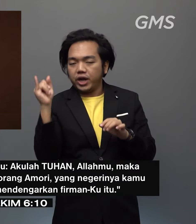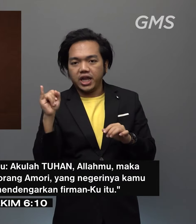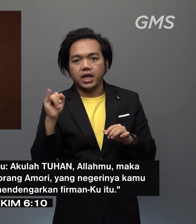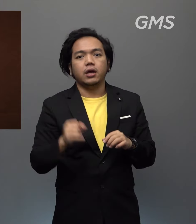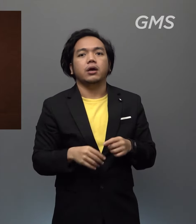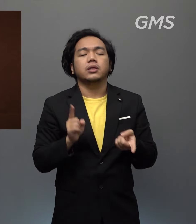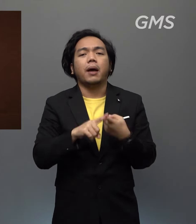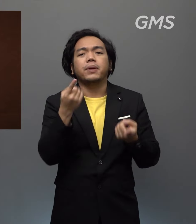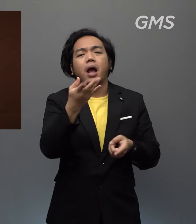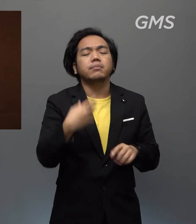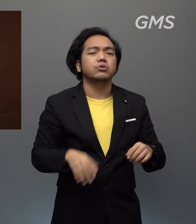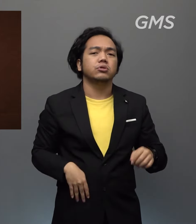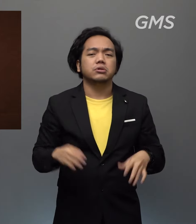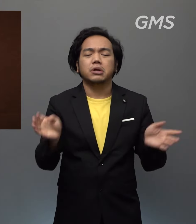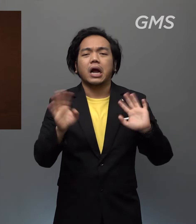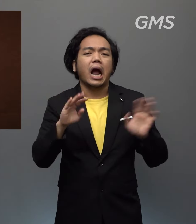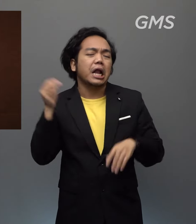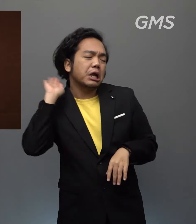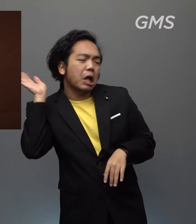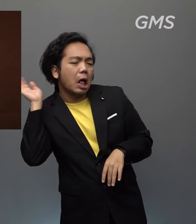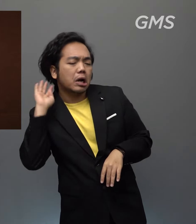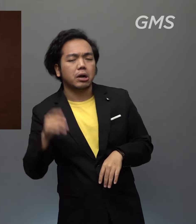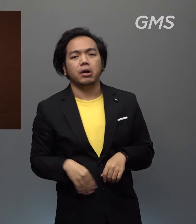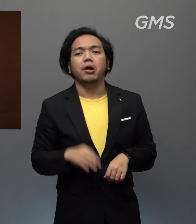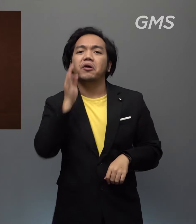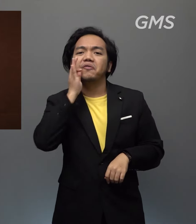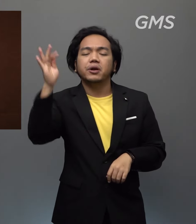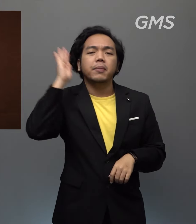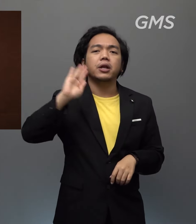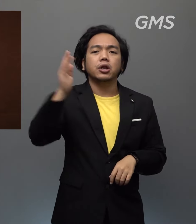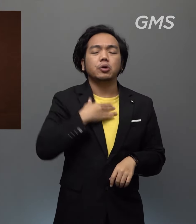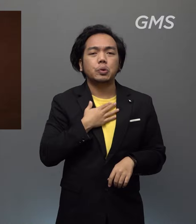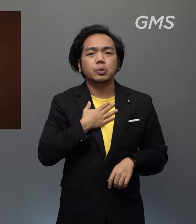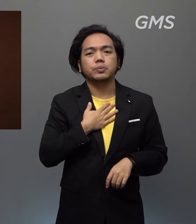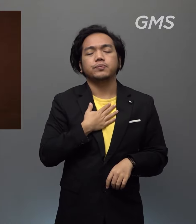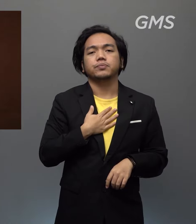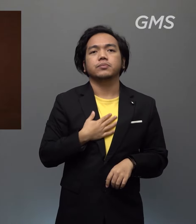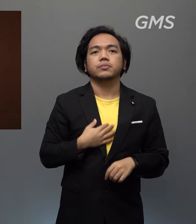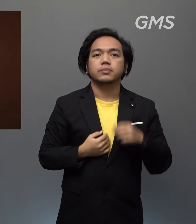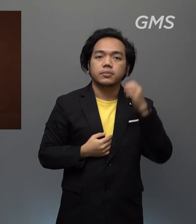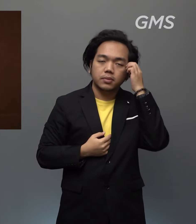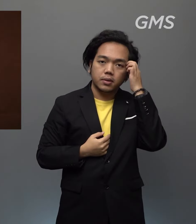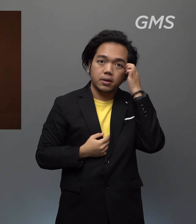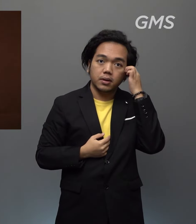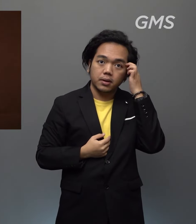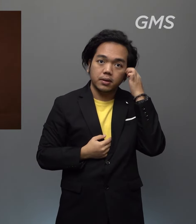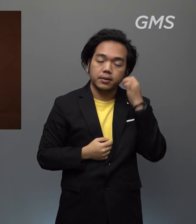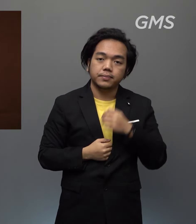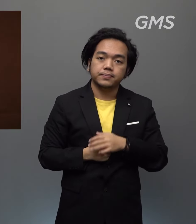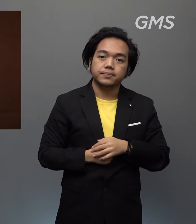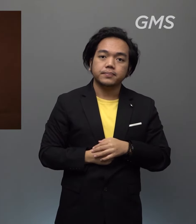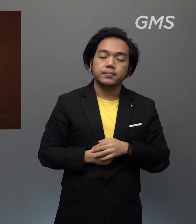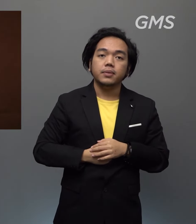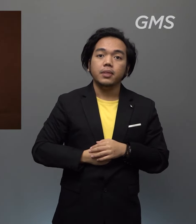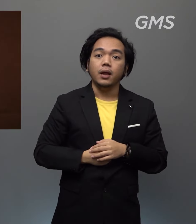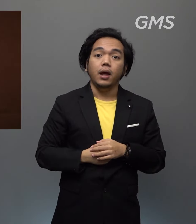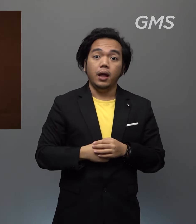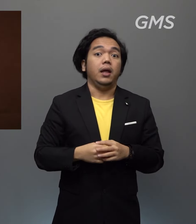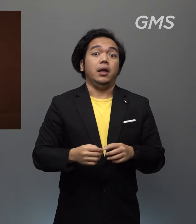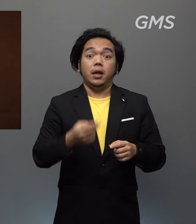firmanku. Kemudian malaikat itu menjumpai Gideon dan selanjutnya. Nanti kita baca ayat yang ke-12 selanjutnya. Tapi